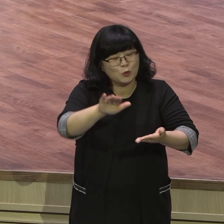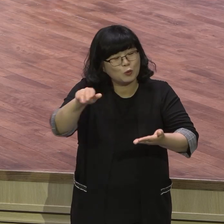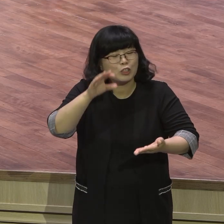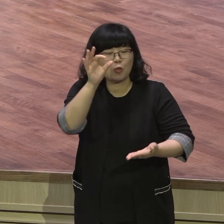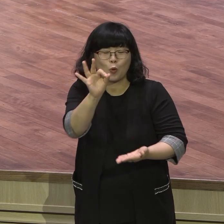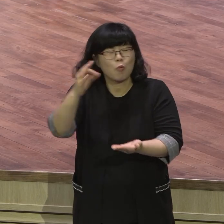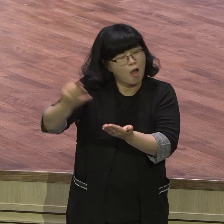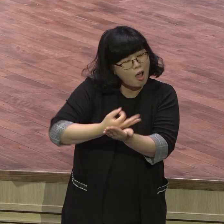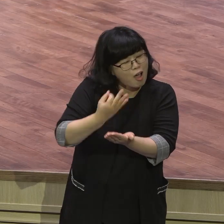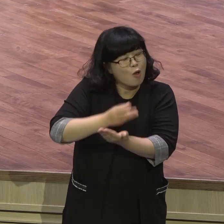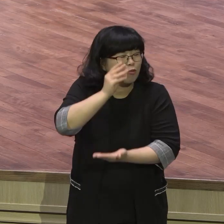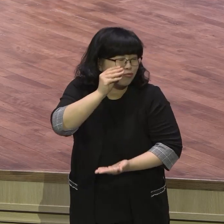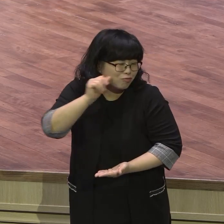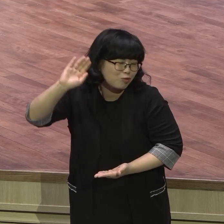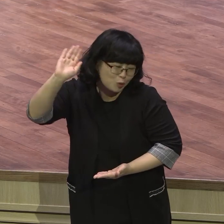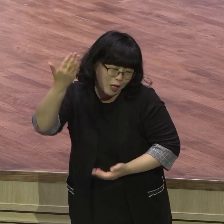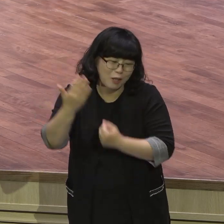안 돼요.